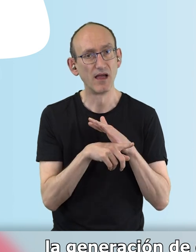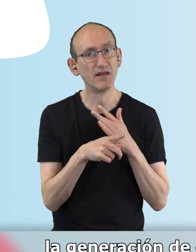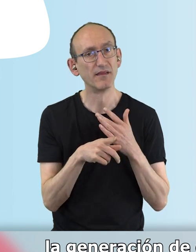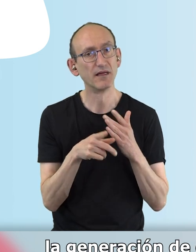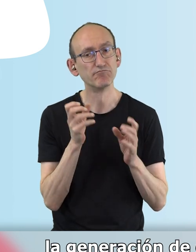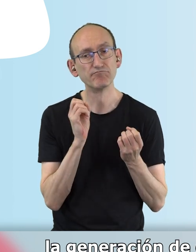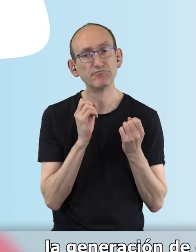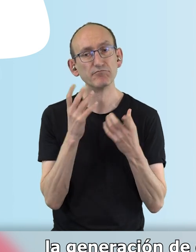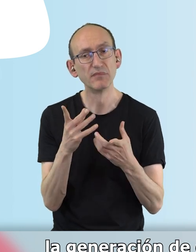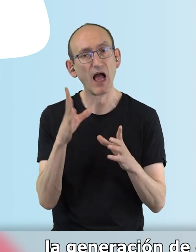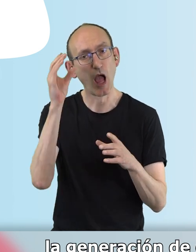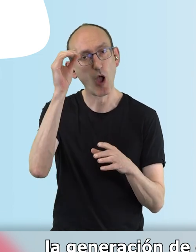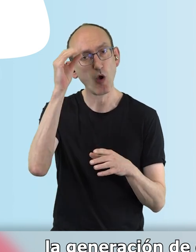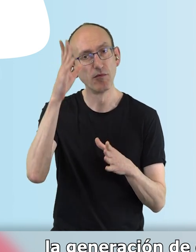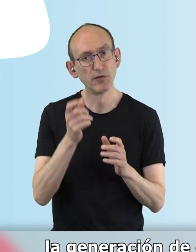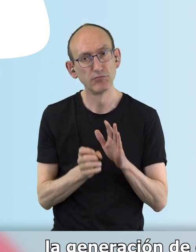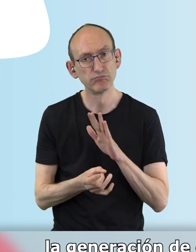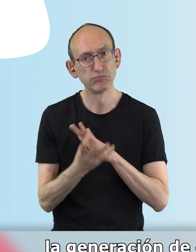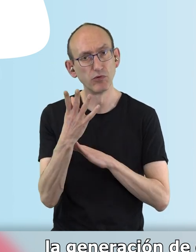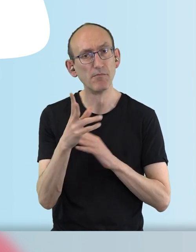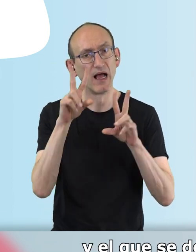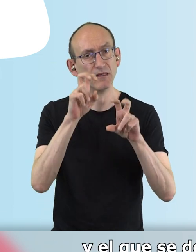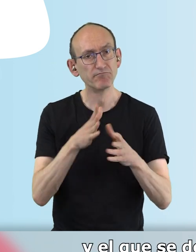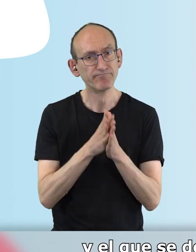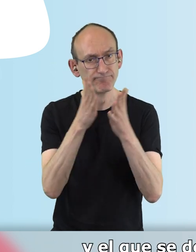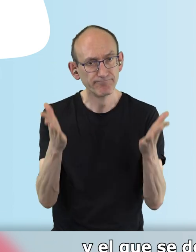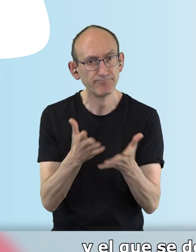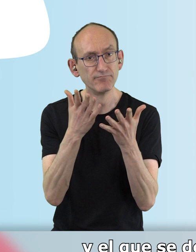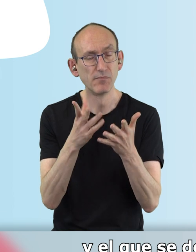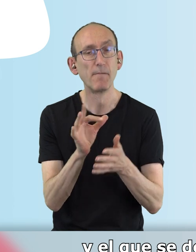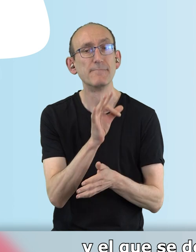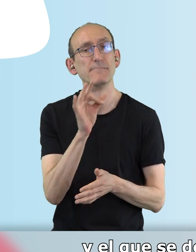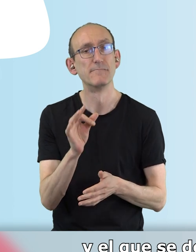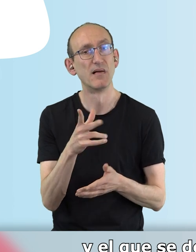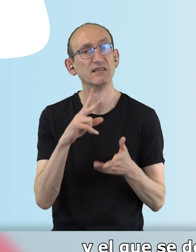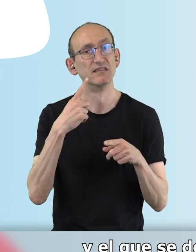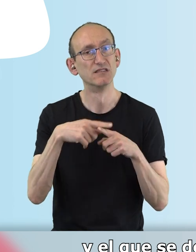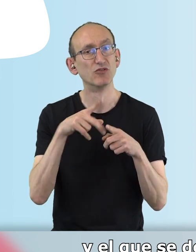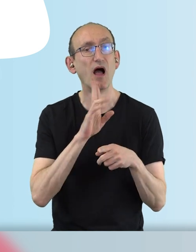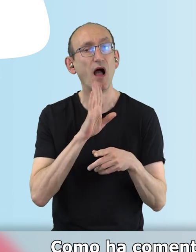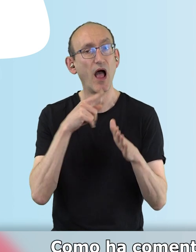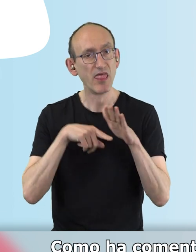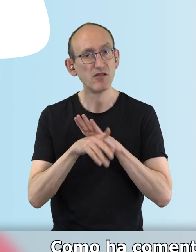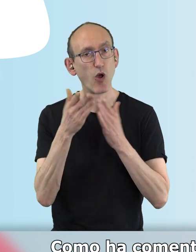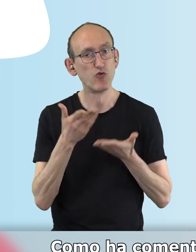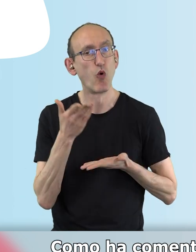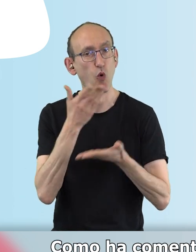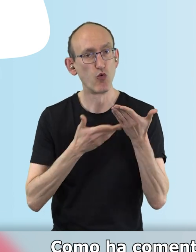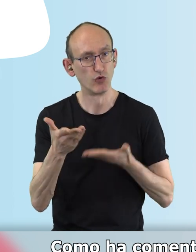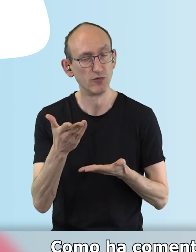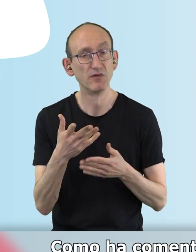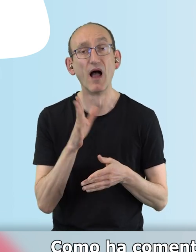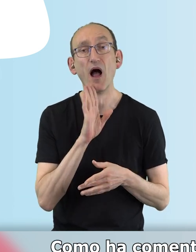la generación de conocimiento e impulsando la investigación y el que se desarrollen productos de este tipo. Como ha